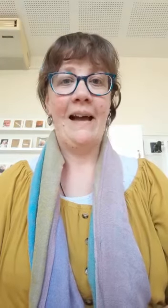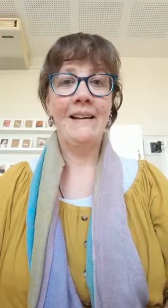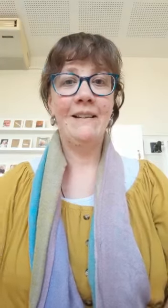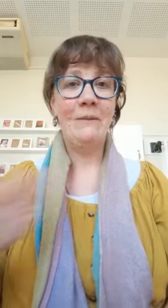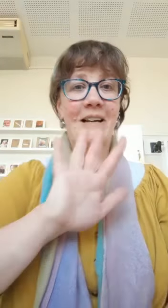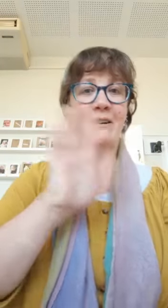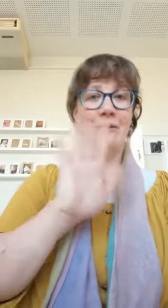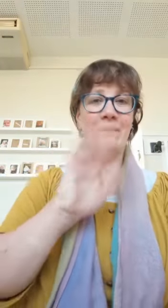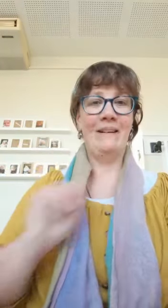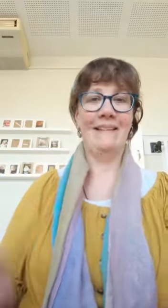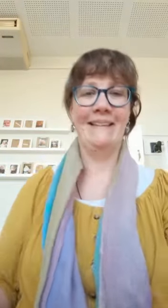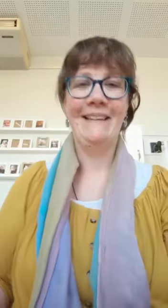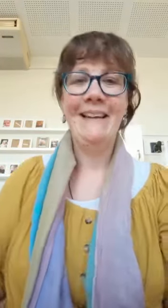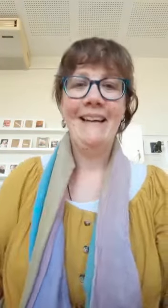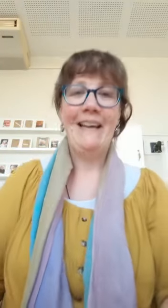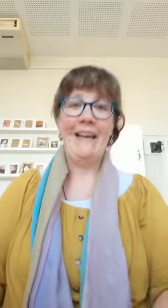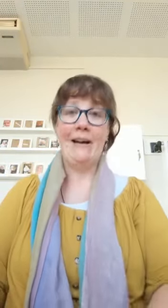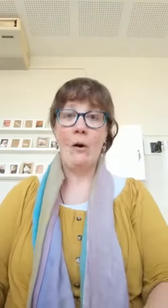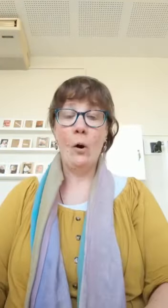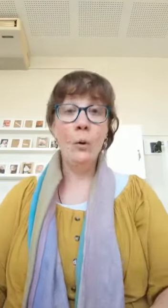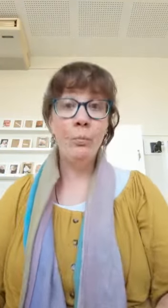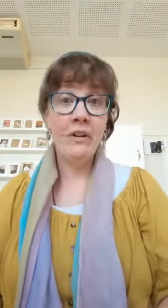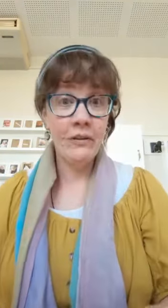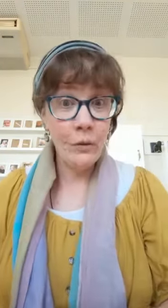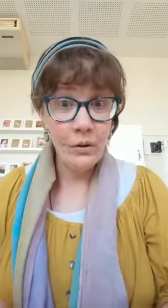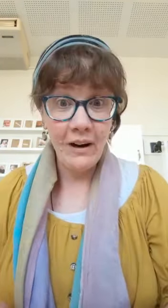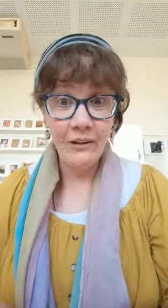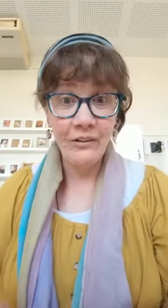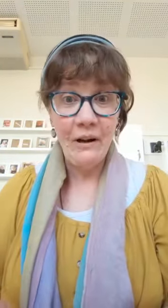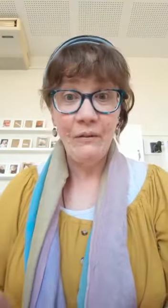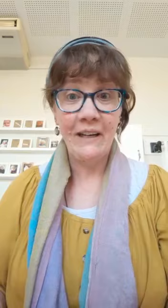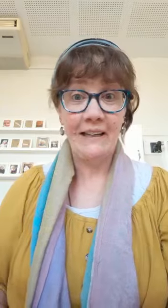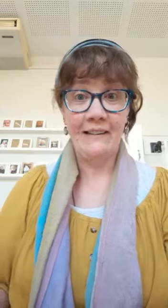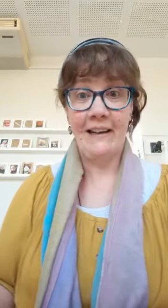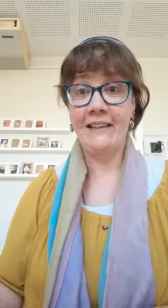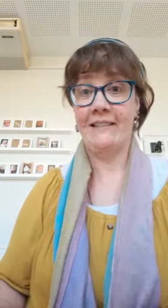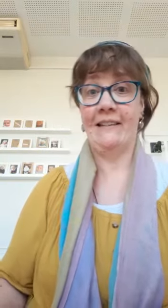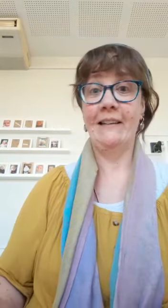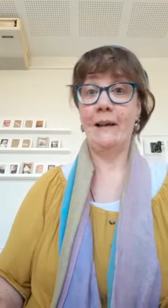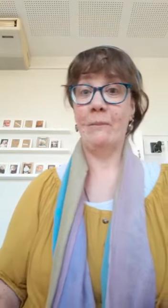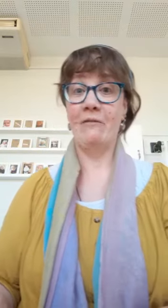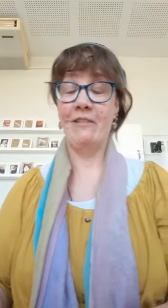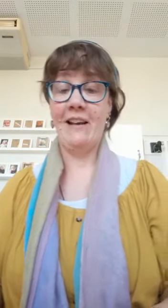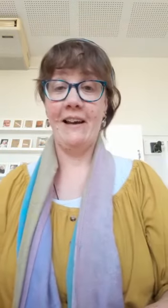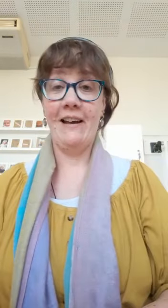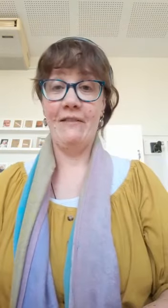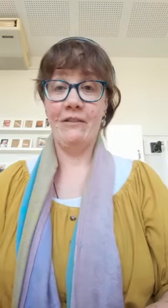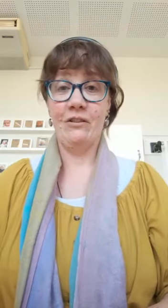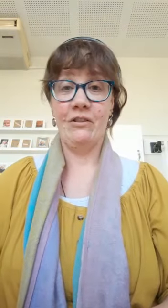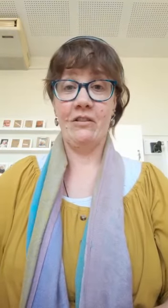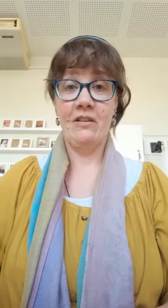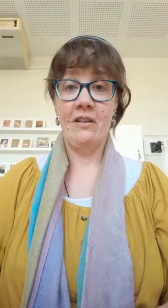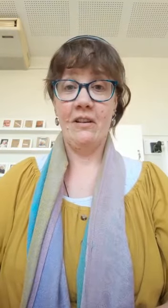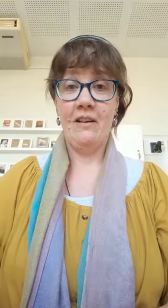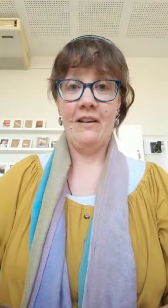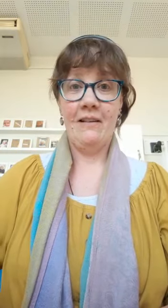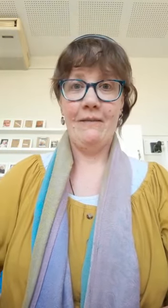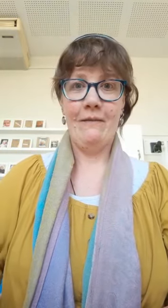Hi allemaal. Ik hoop dat we elkaar snel weer in het echt zien. Ik ben vandaag eventjes weer